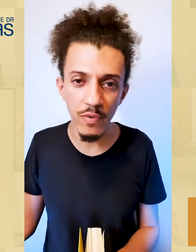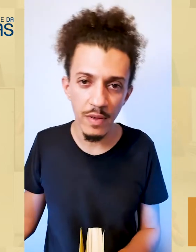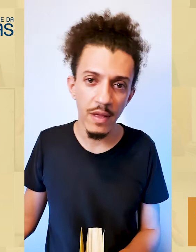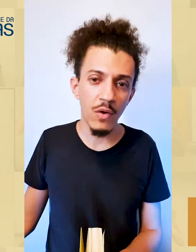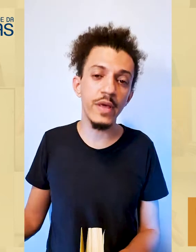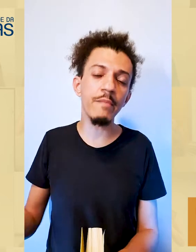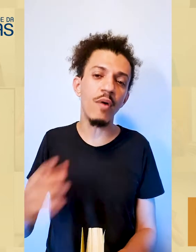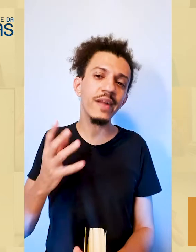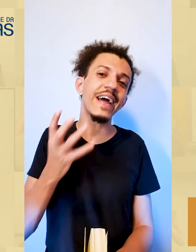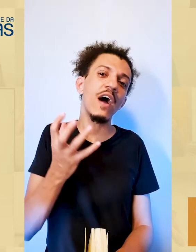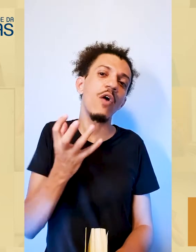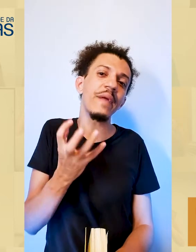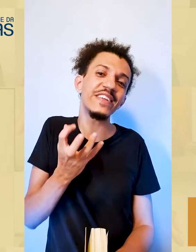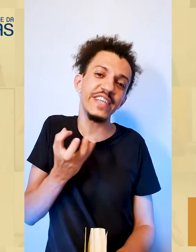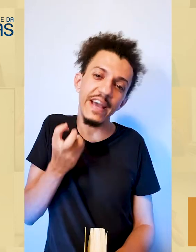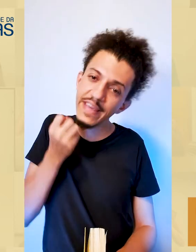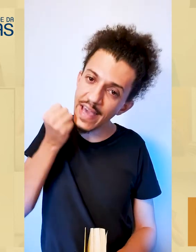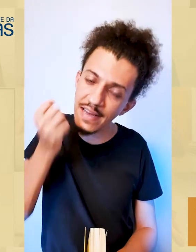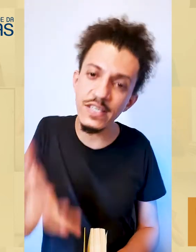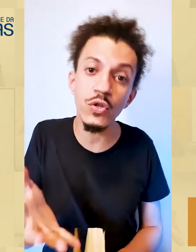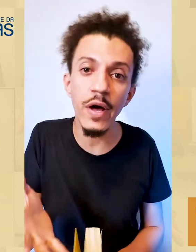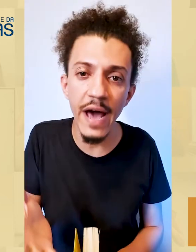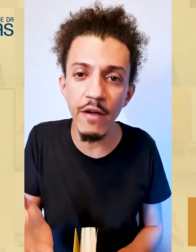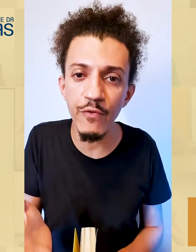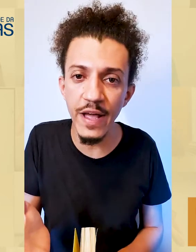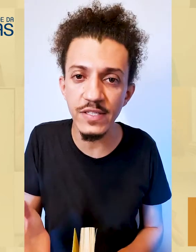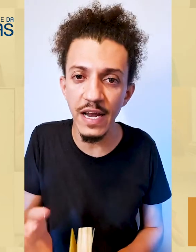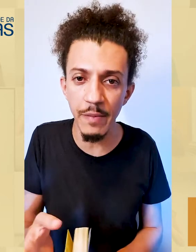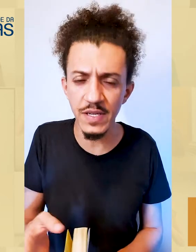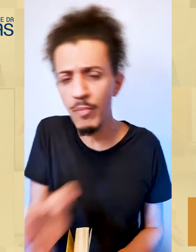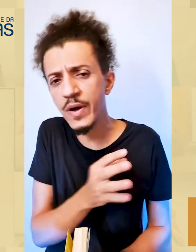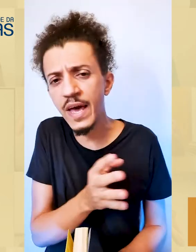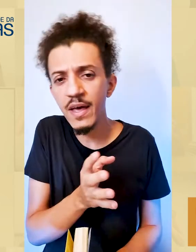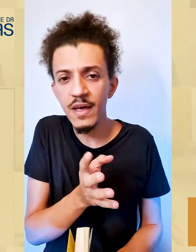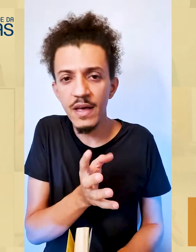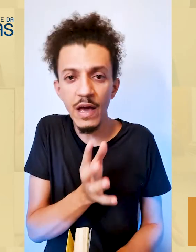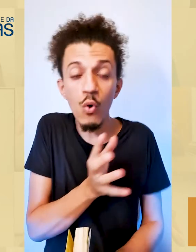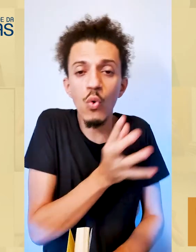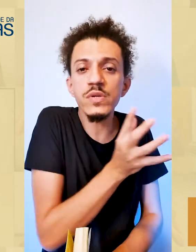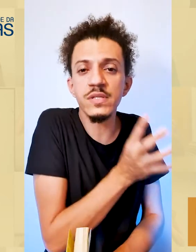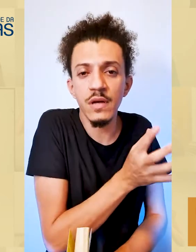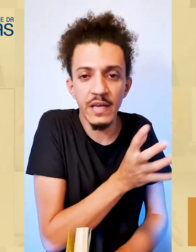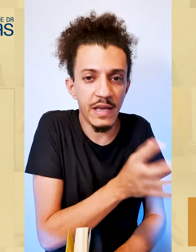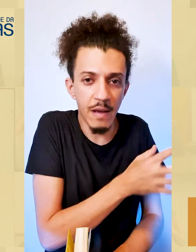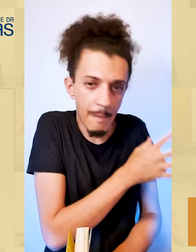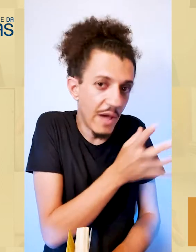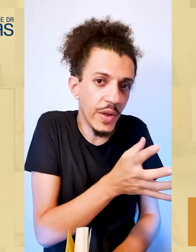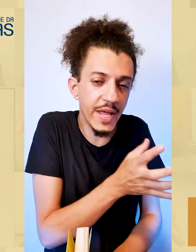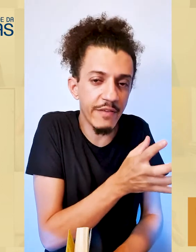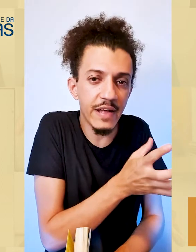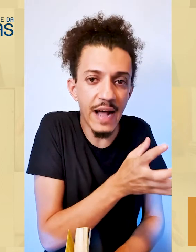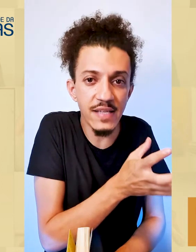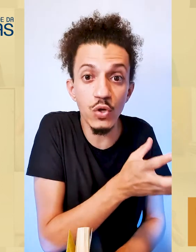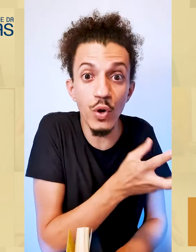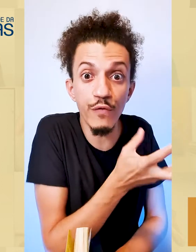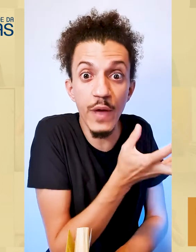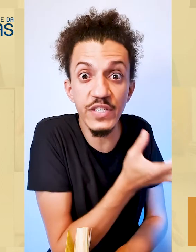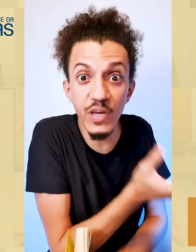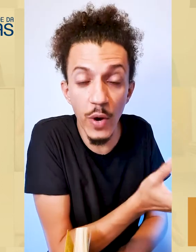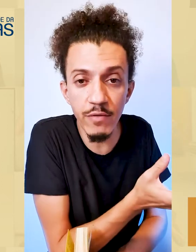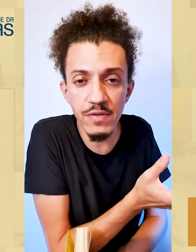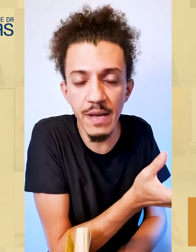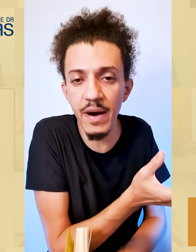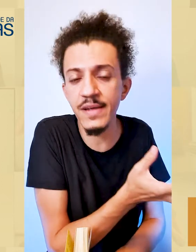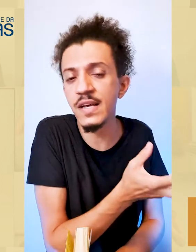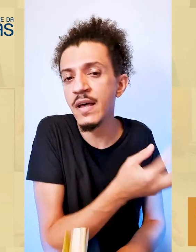tempo. O que importa realmente é que eles se tornaram fluentes na Libras. E por que alguns, que a maioria, na verdade, se tornou fluente